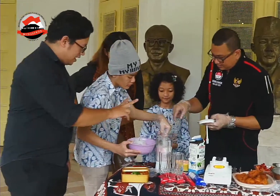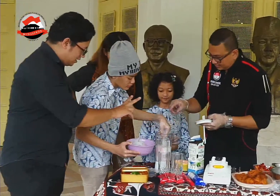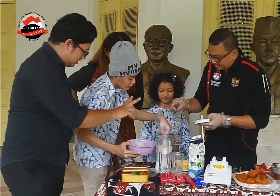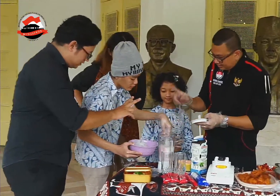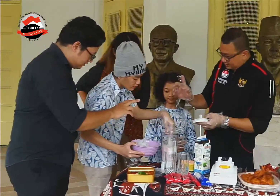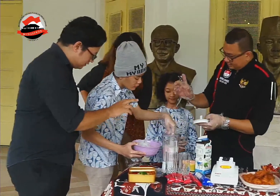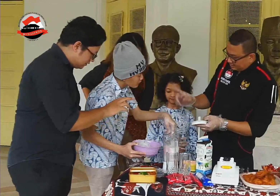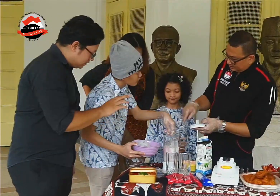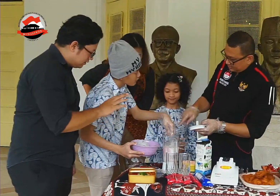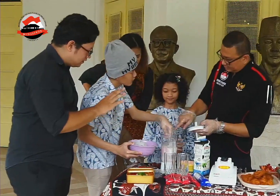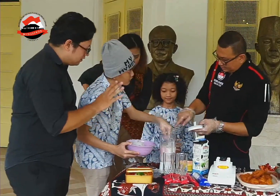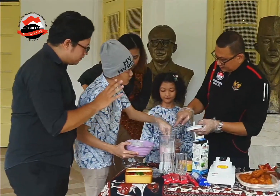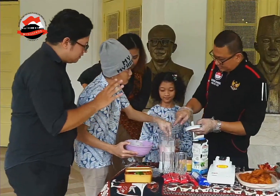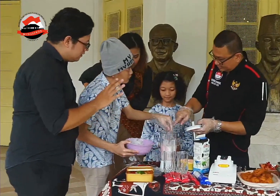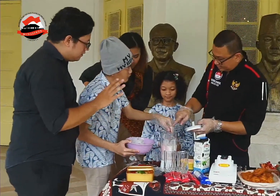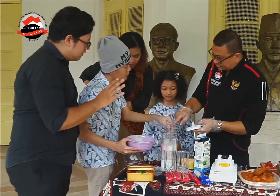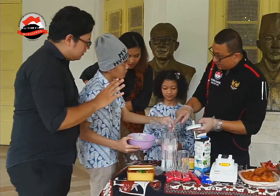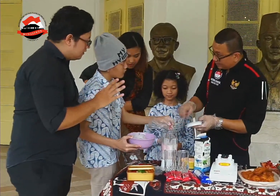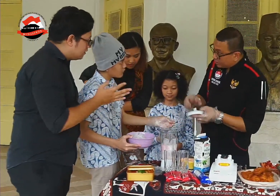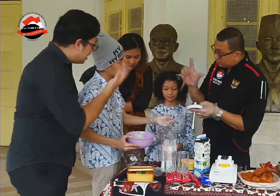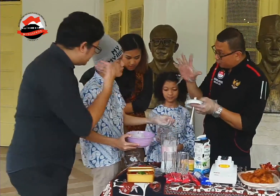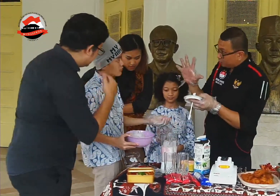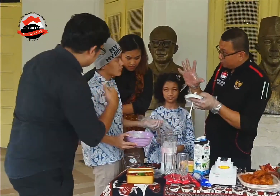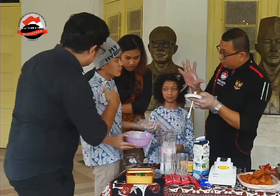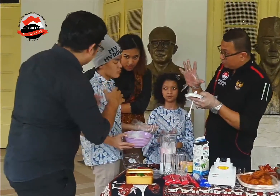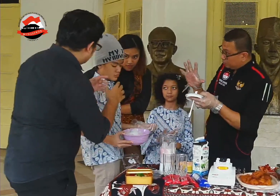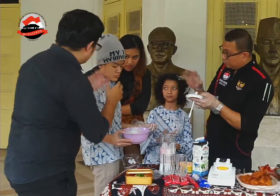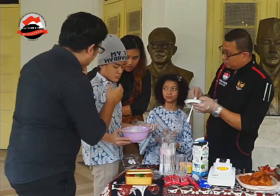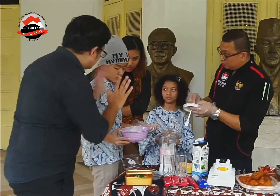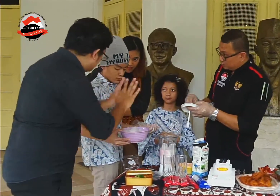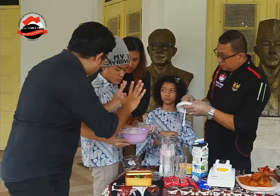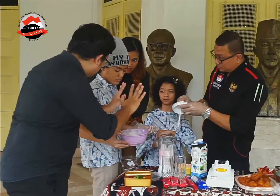Sudah, tadi... strawberry udah 10.